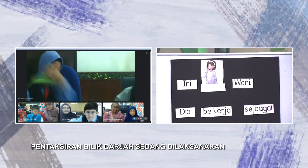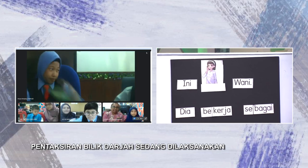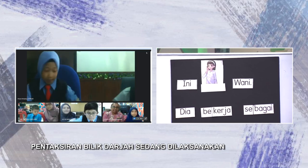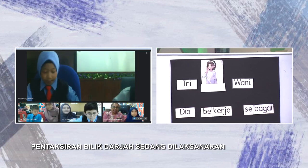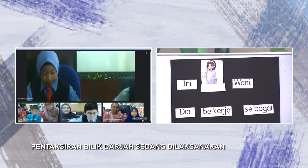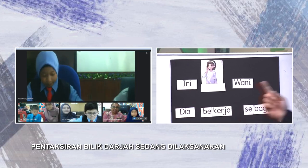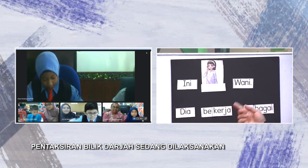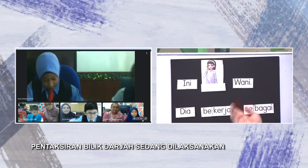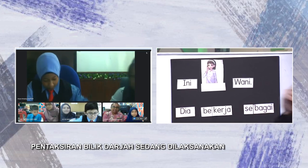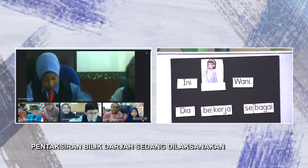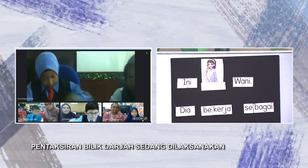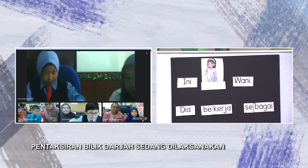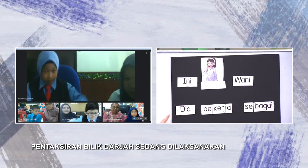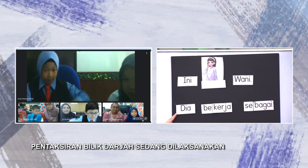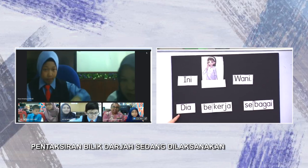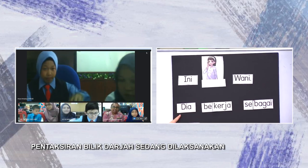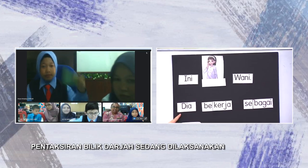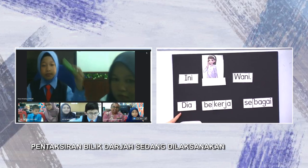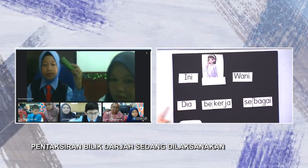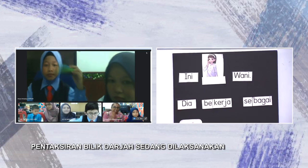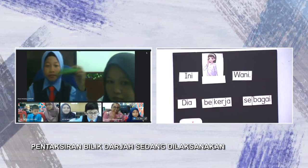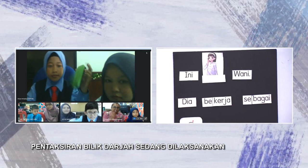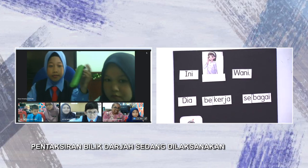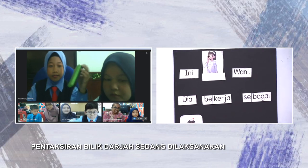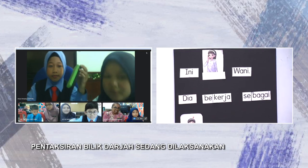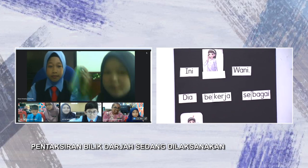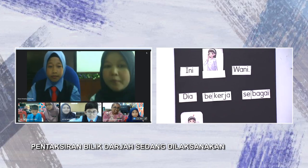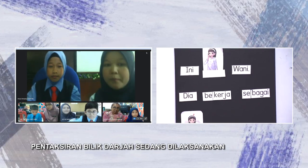tak kita okay, teruskan? Kita sambung ya. Dia